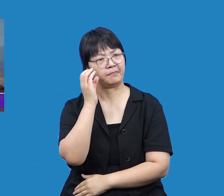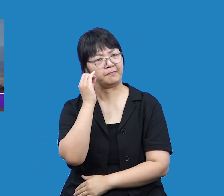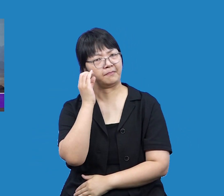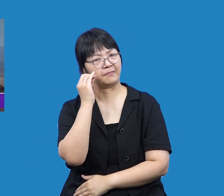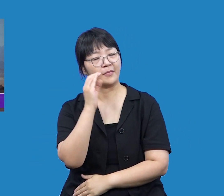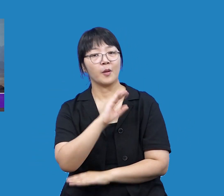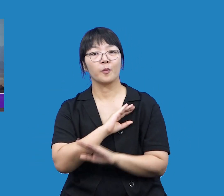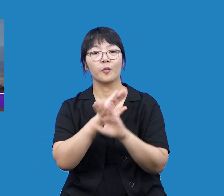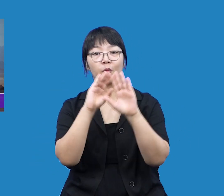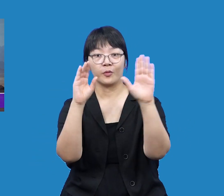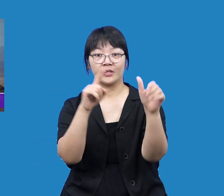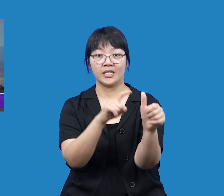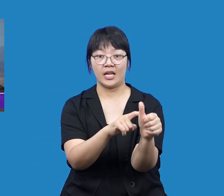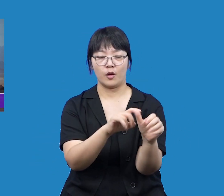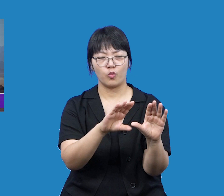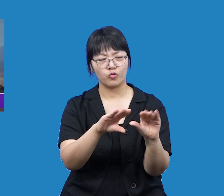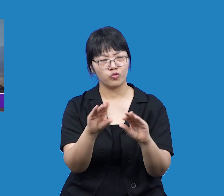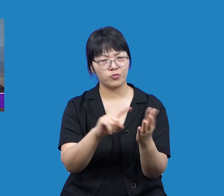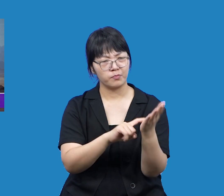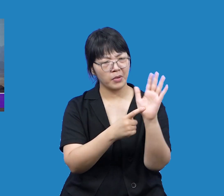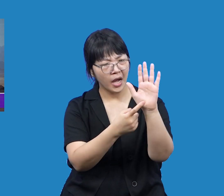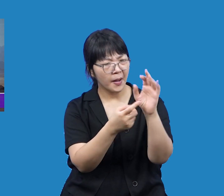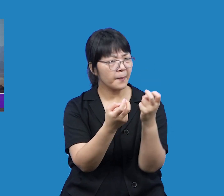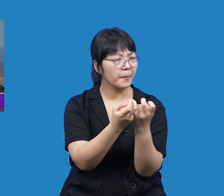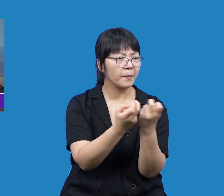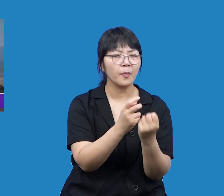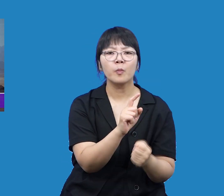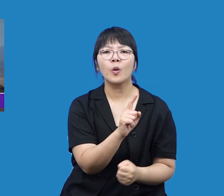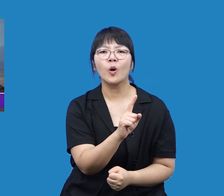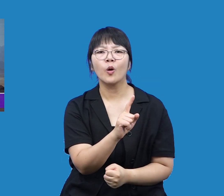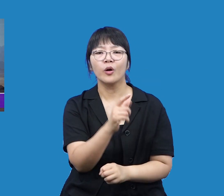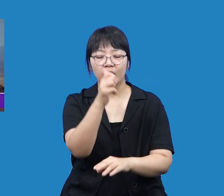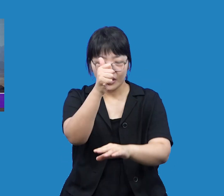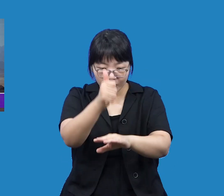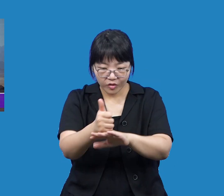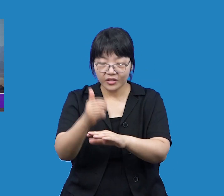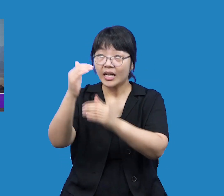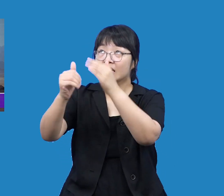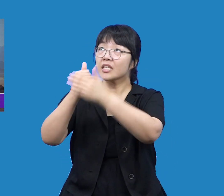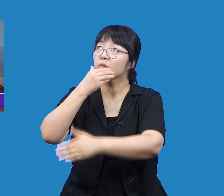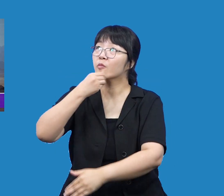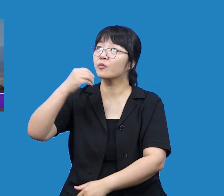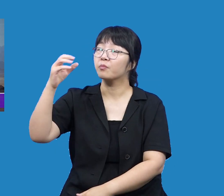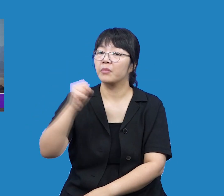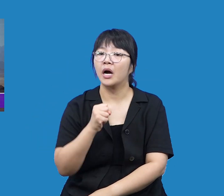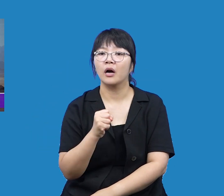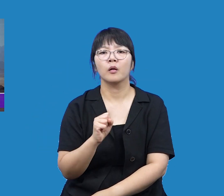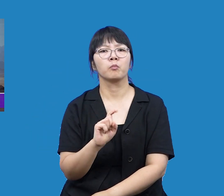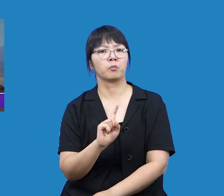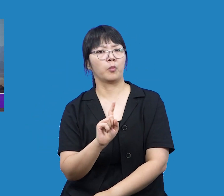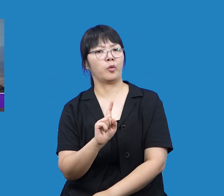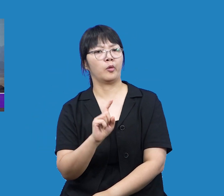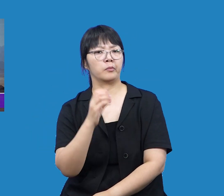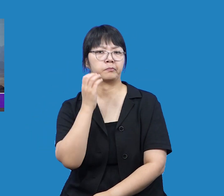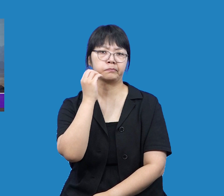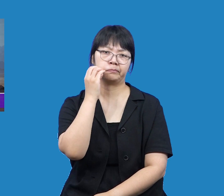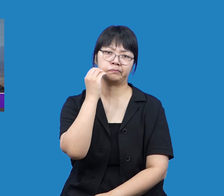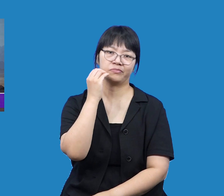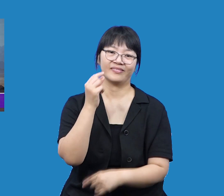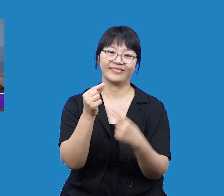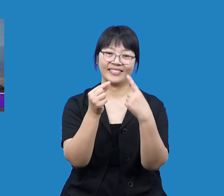온유함을 어떻게 표현했고 결과적으로 어떻게 하나님의 복을 누렸을까요?